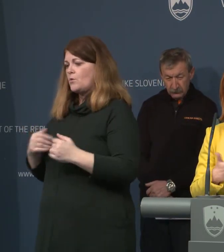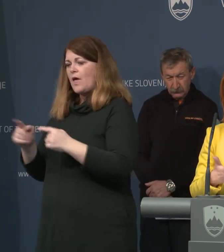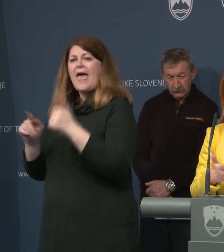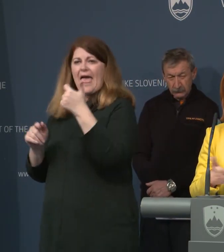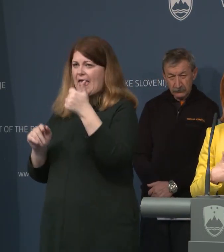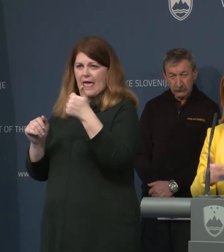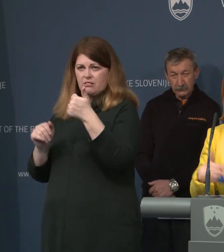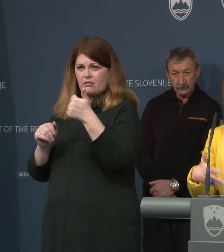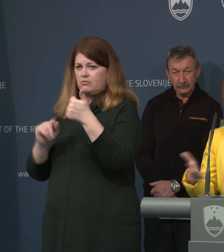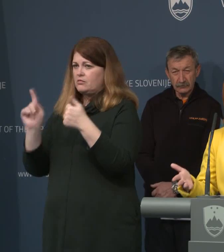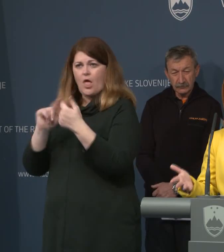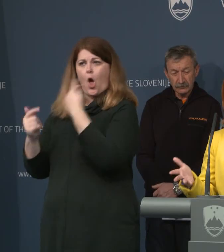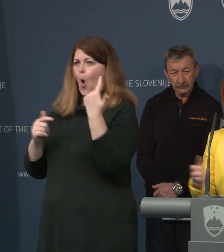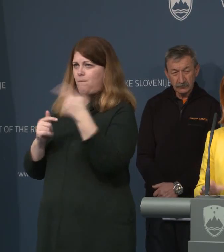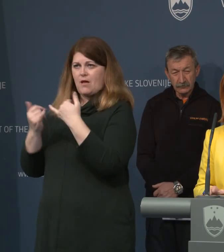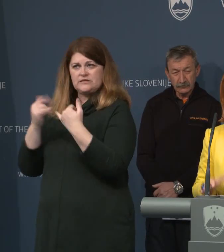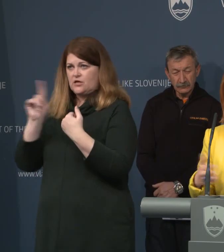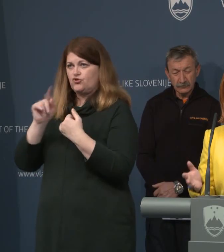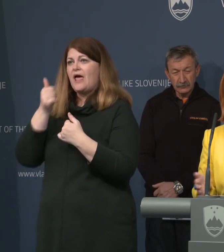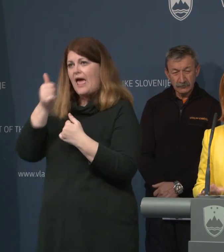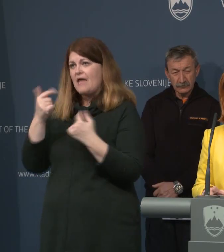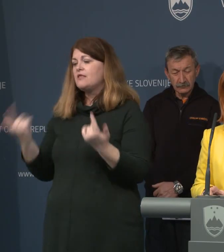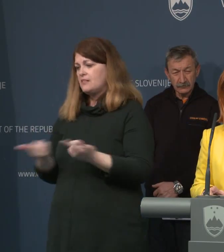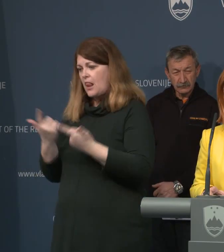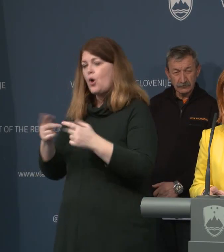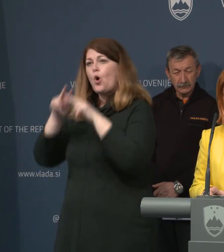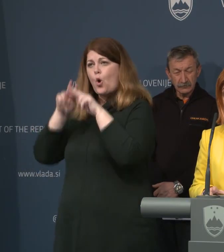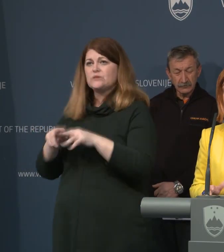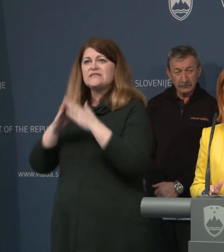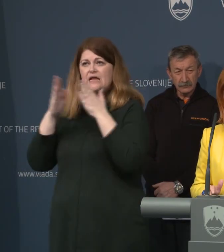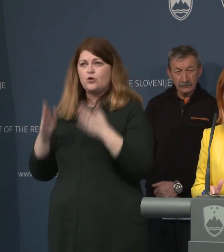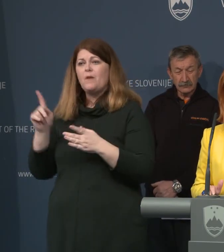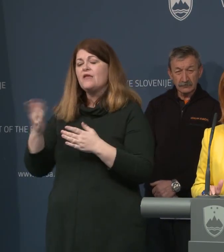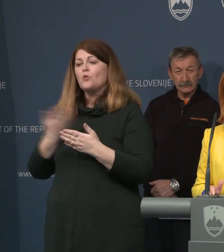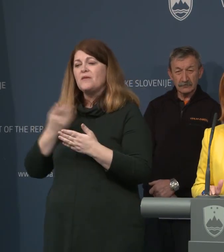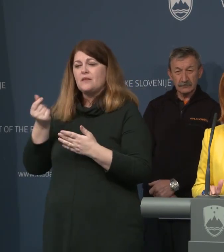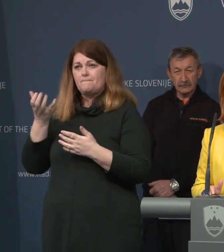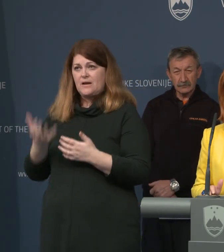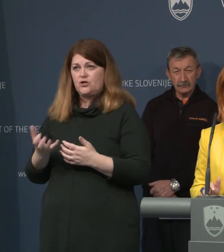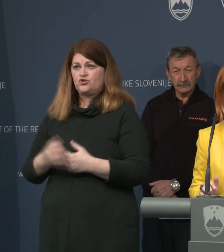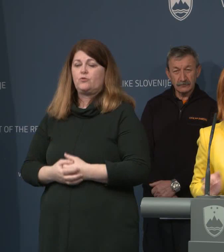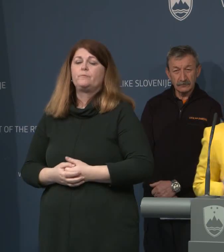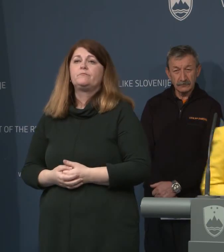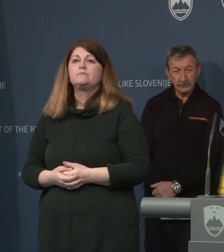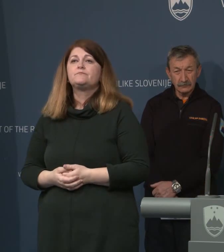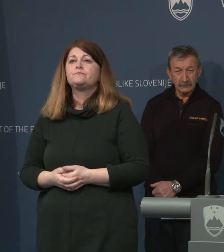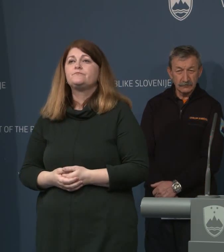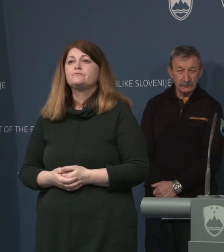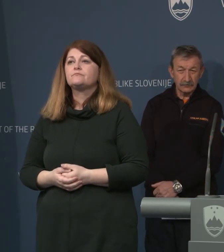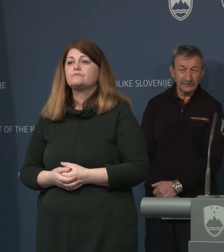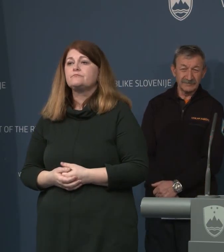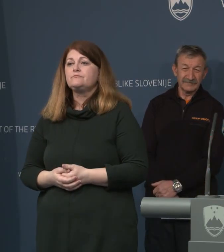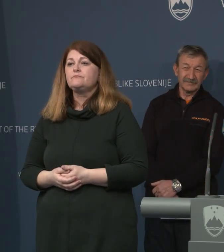starša, eden od, ne, torej ne bosta mogla oba tega izkazovati in prejeti nadomestila in to bo zadosten razlog.